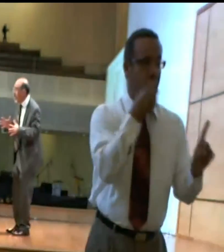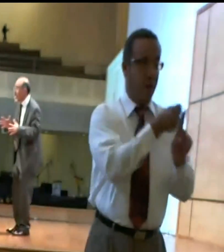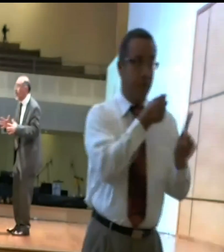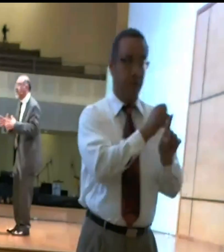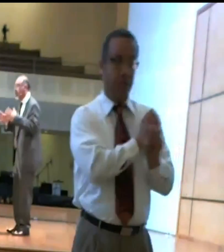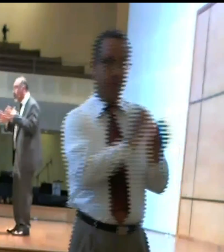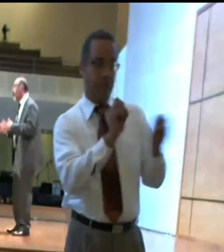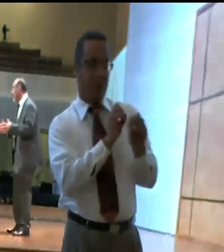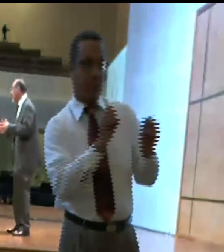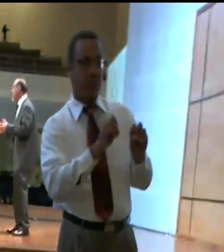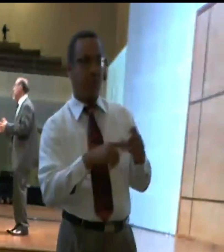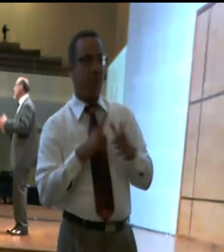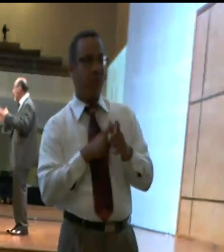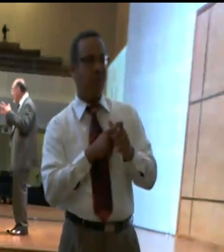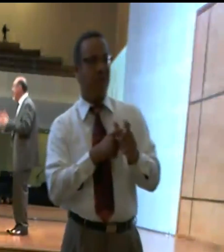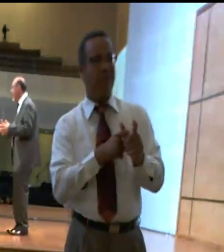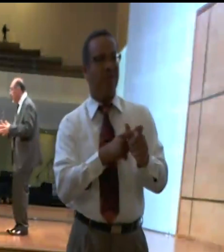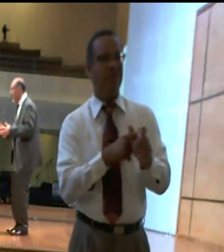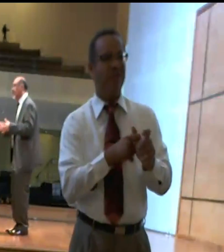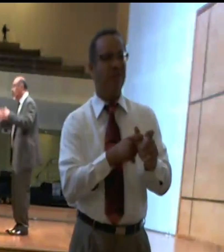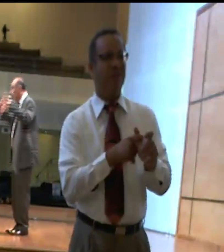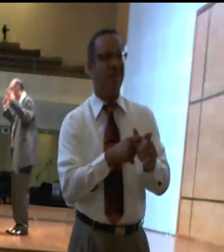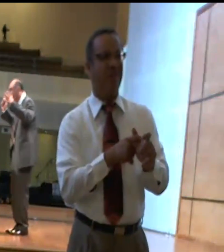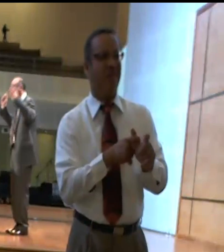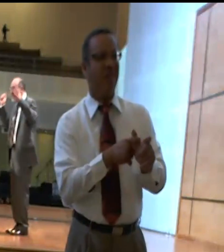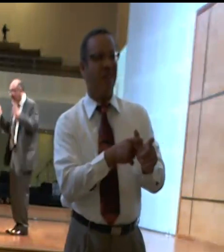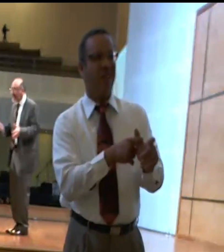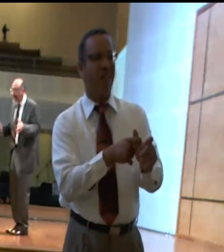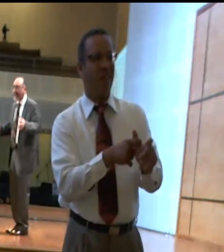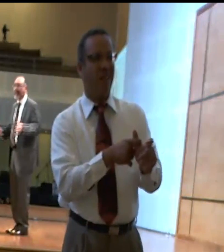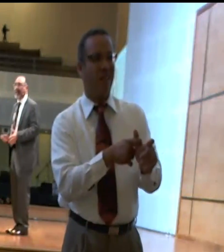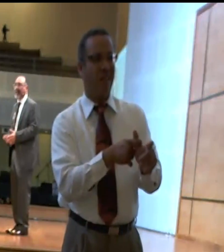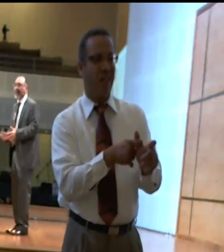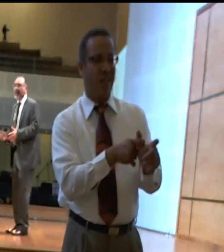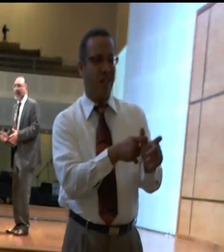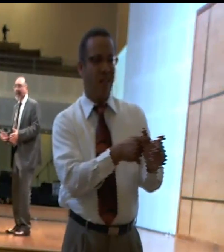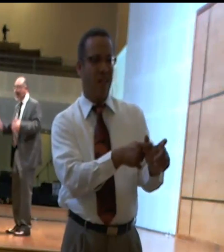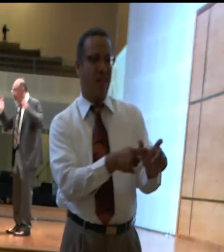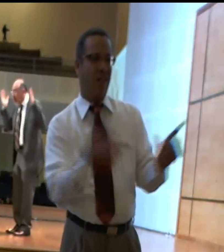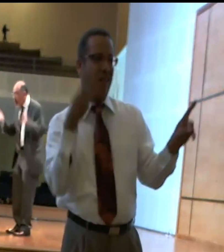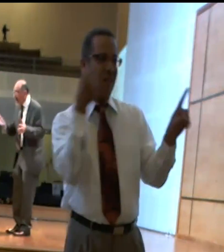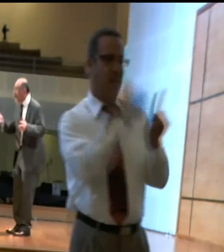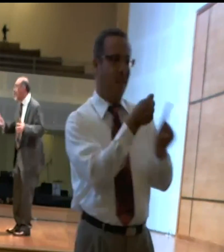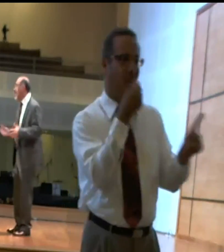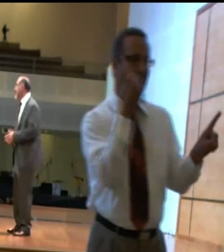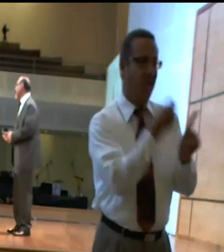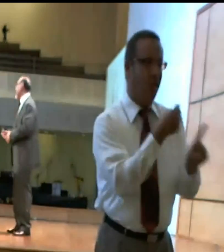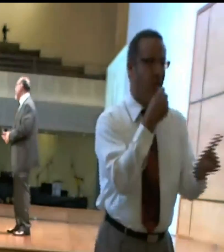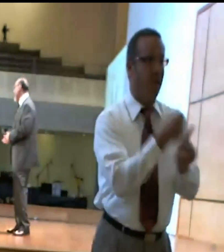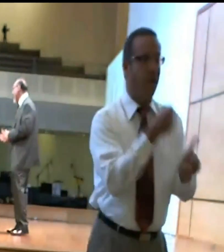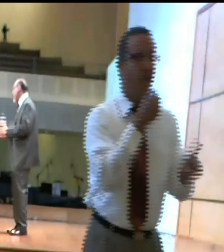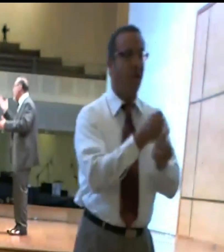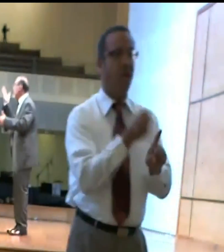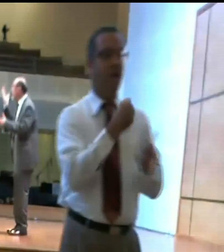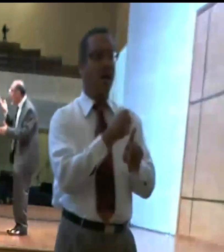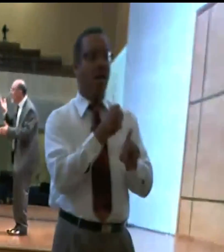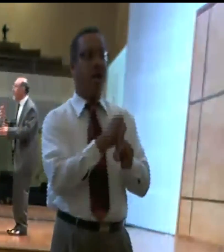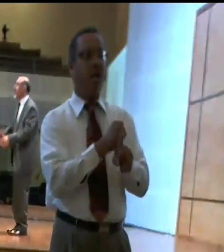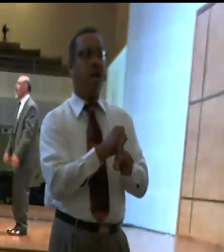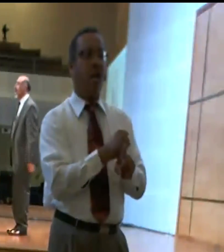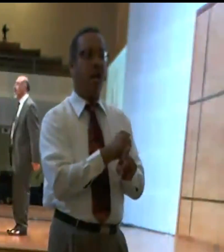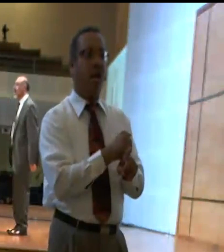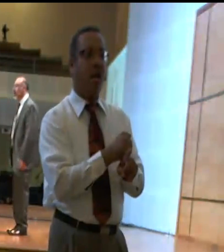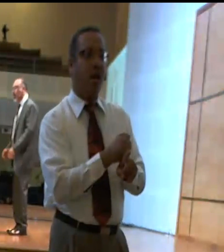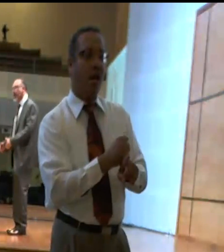no pudieron con ella porque salió corriendo, uno de ellos le tiró un machete, le dio en la pierna, le cortó